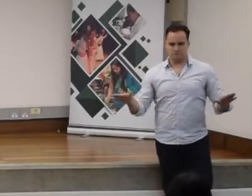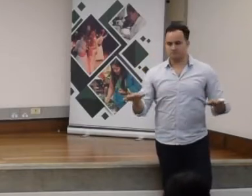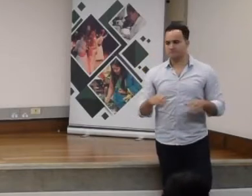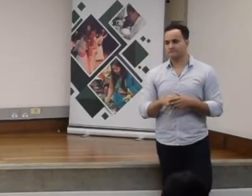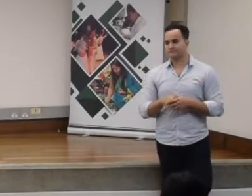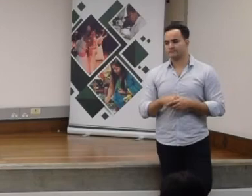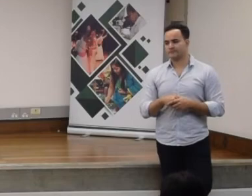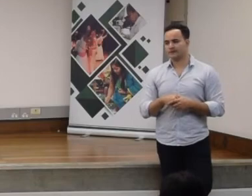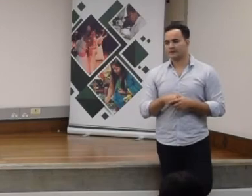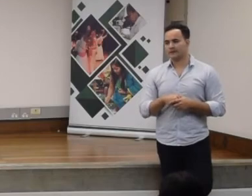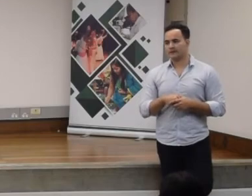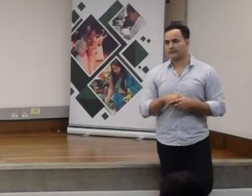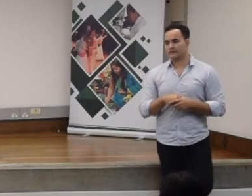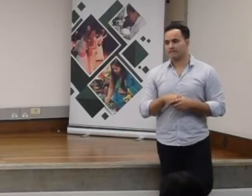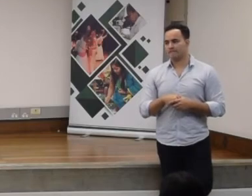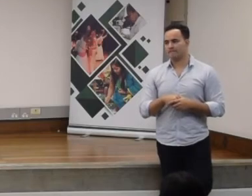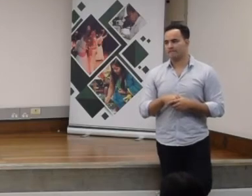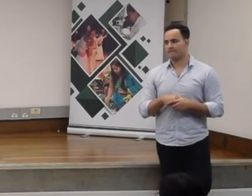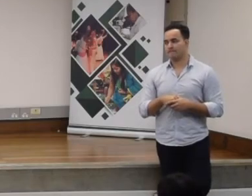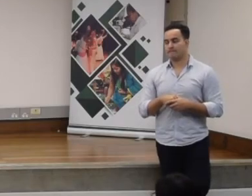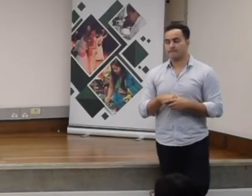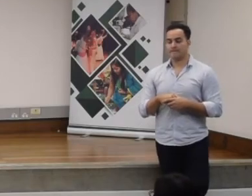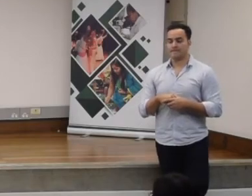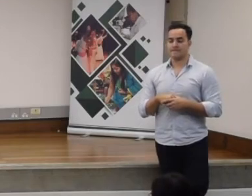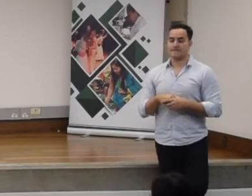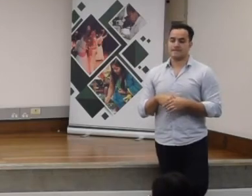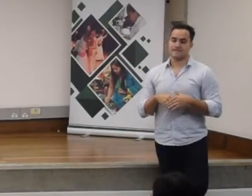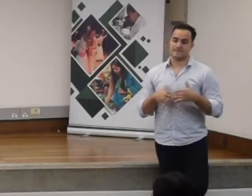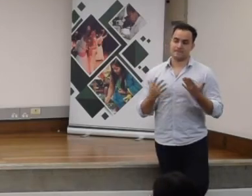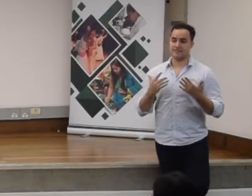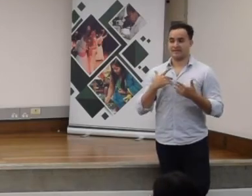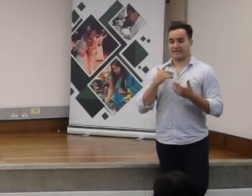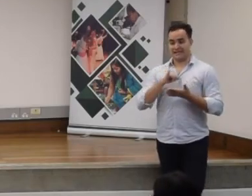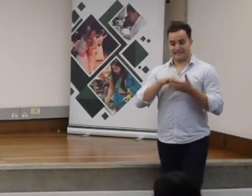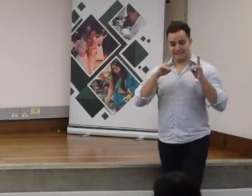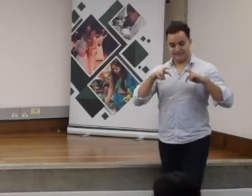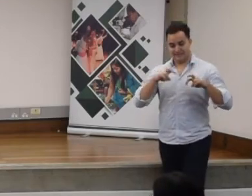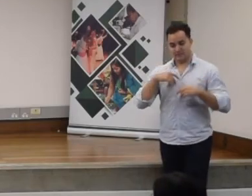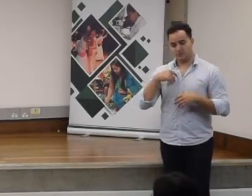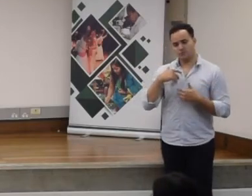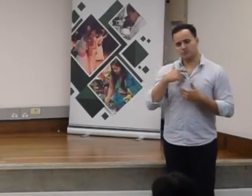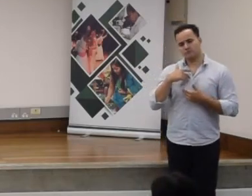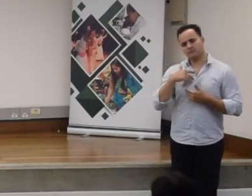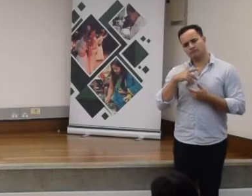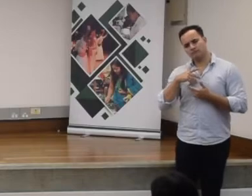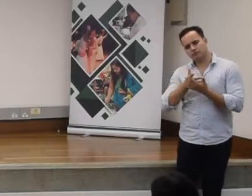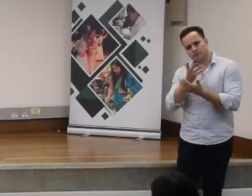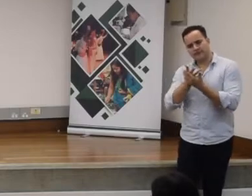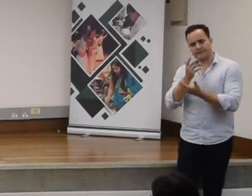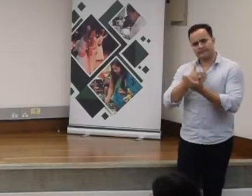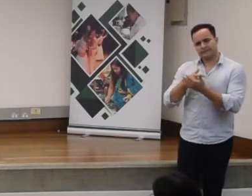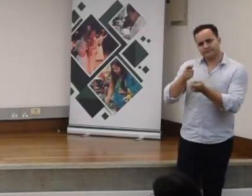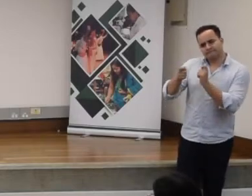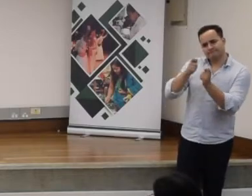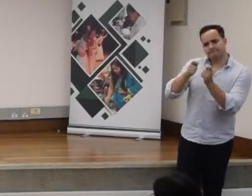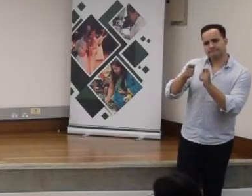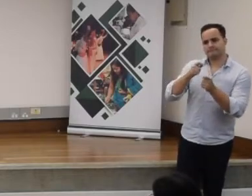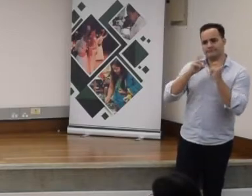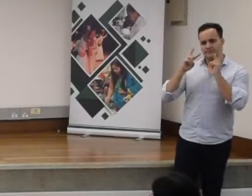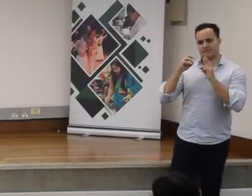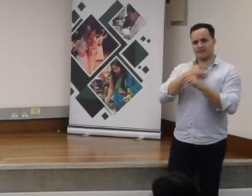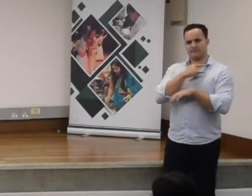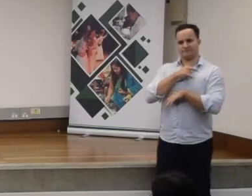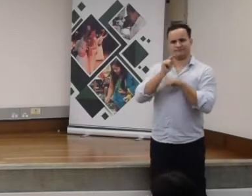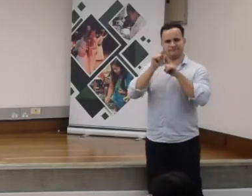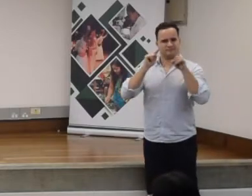sugerencias que se le hacen en este aspecto a las universidades colombianas es